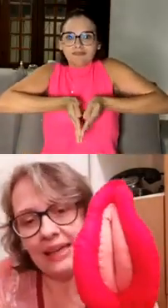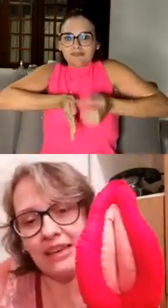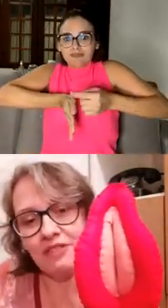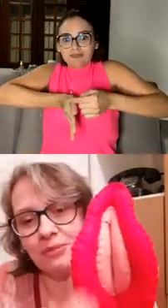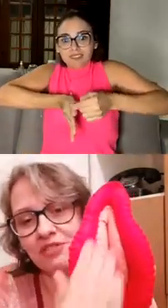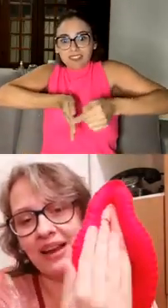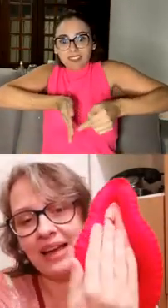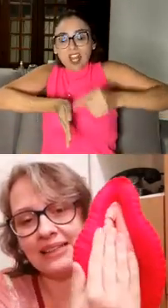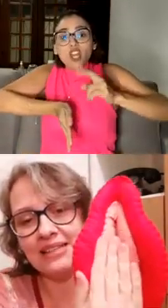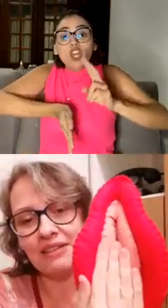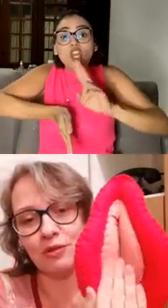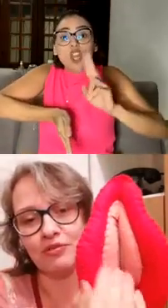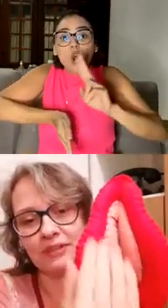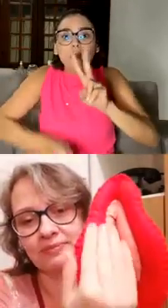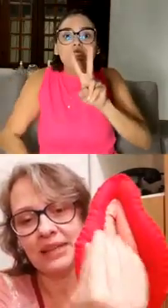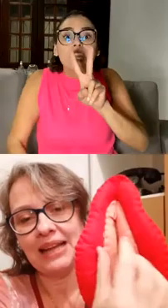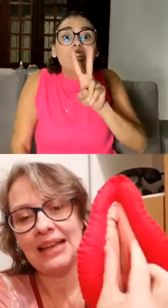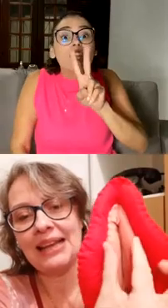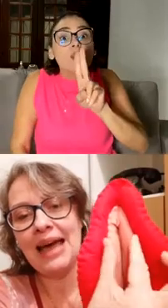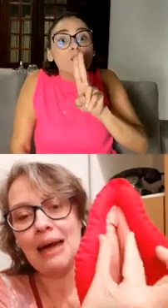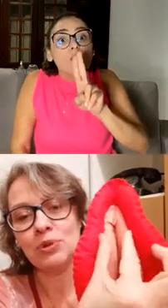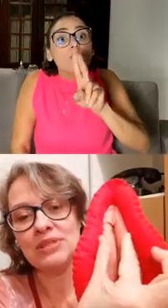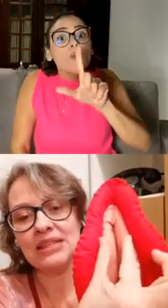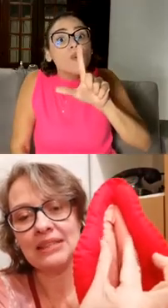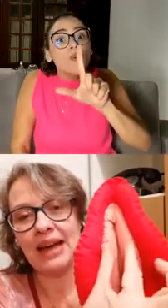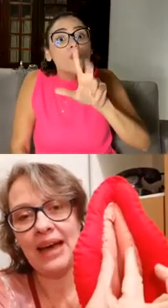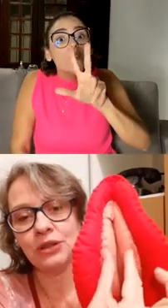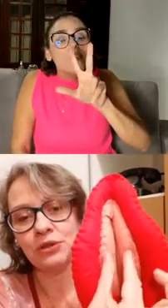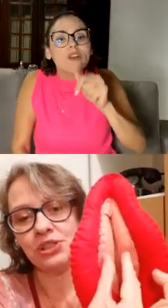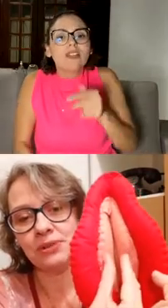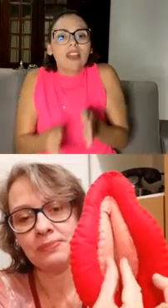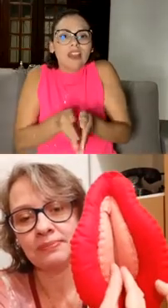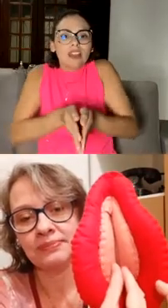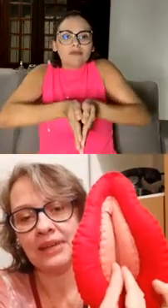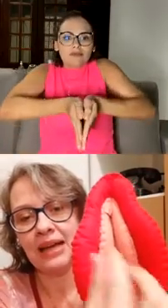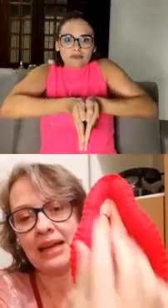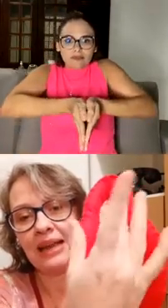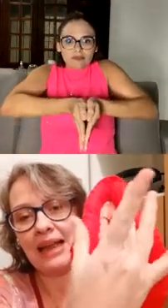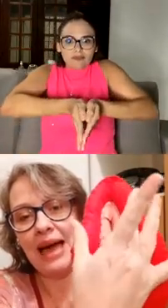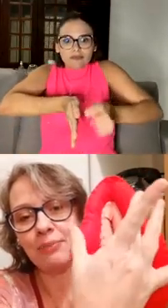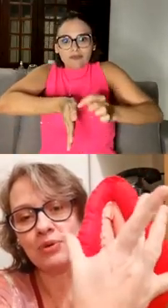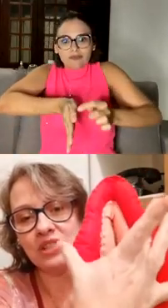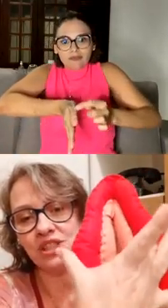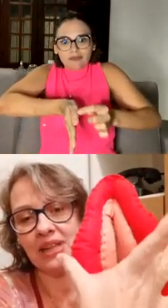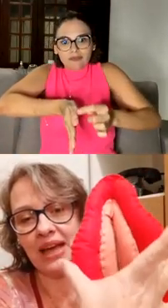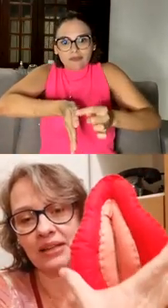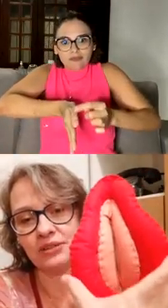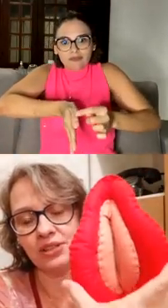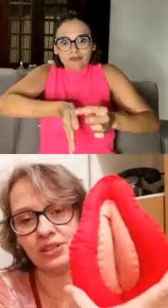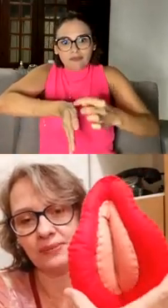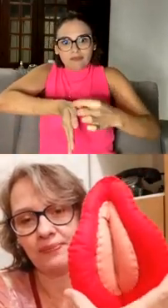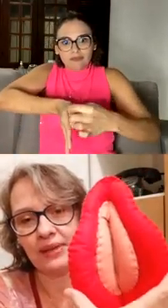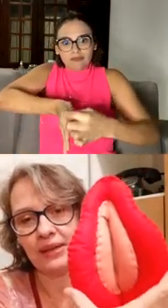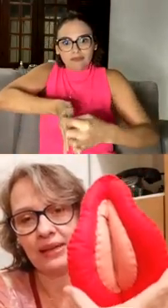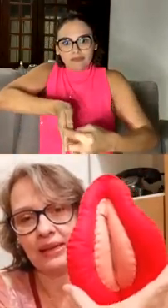E aí vamos falar dessa vulva. Lábios internos, lábios